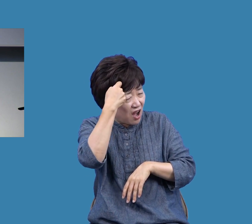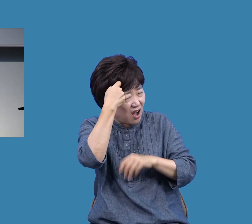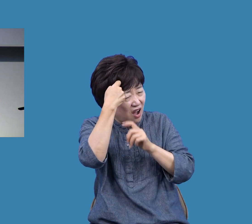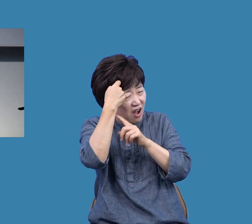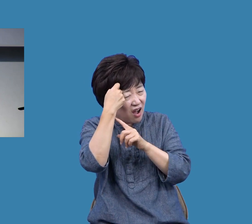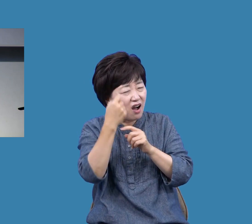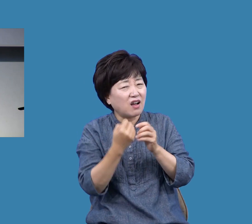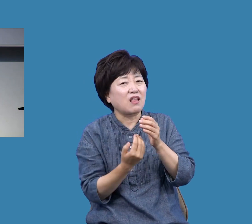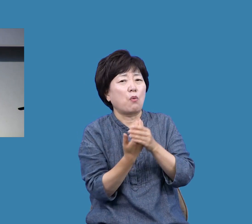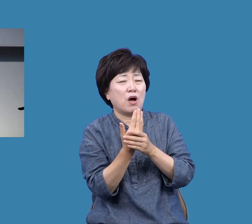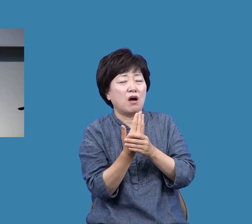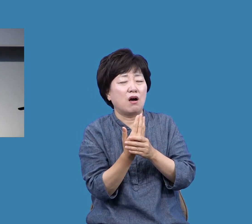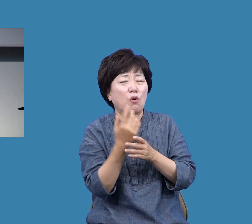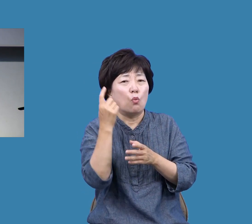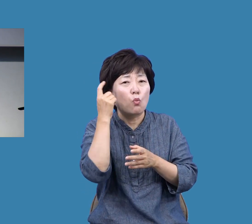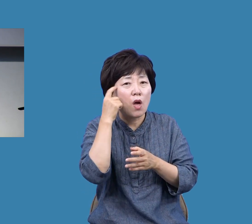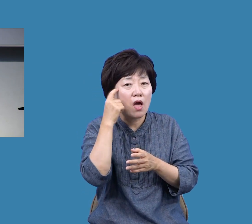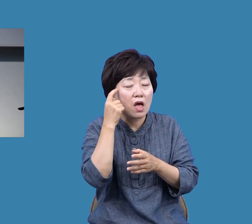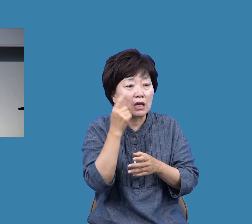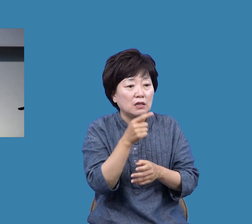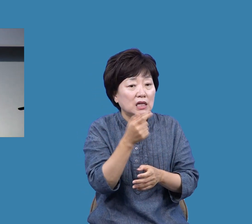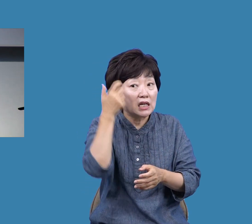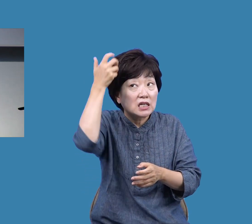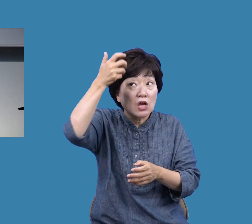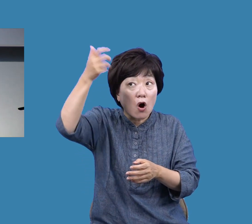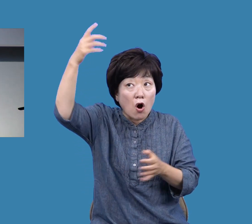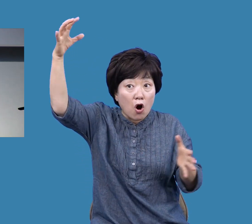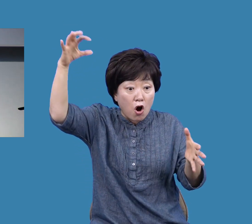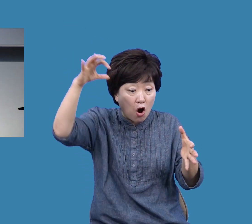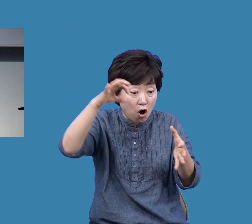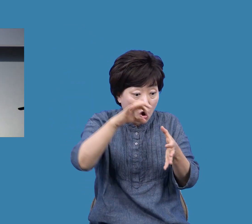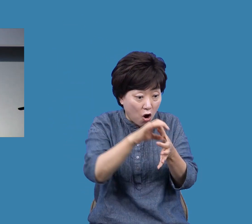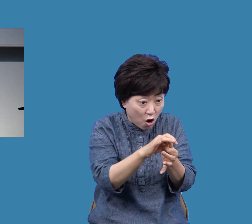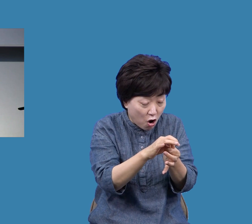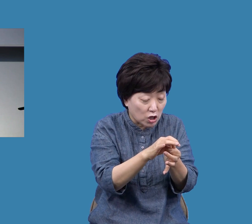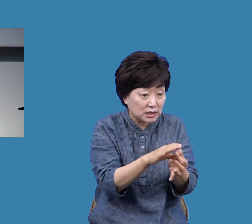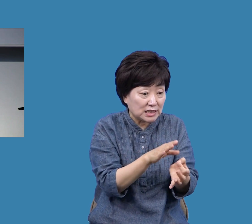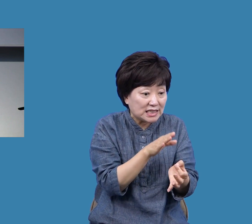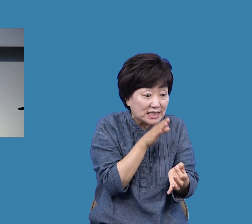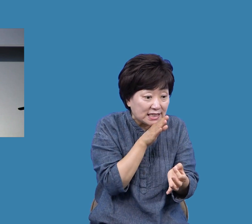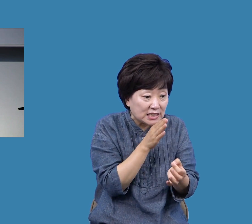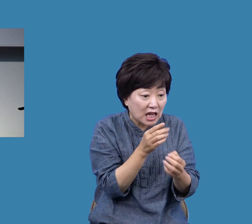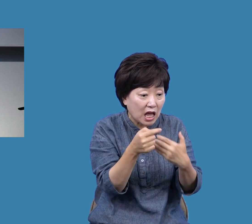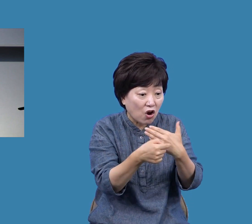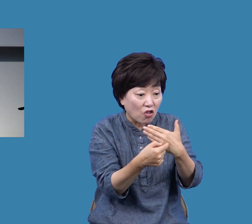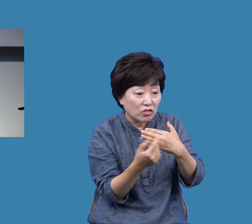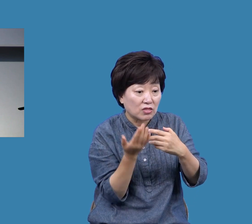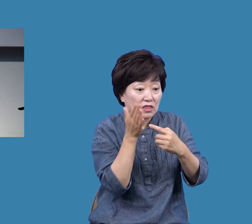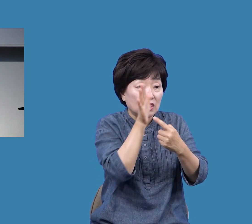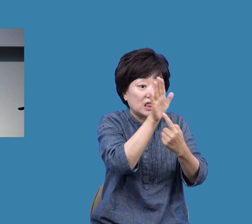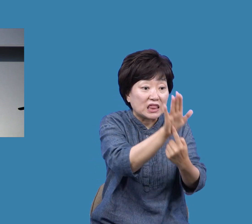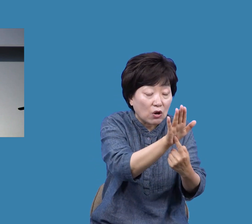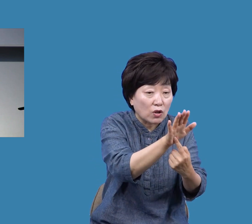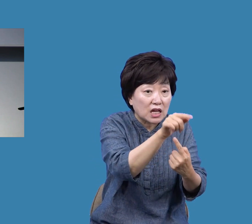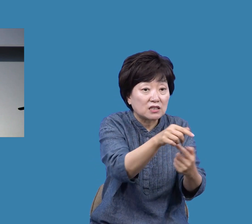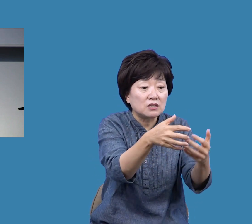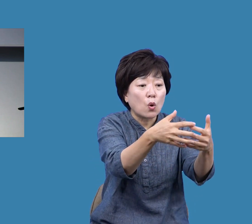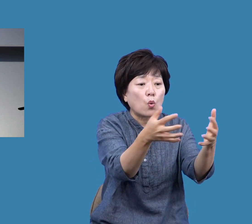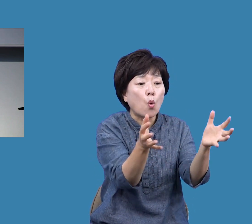영적인 실체가 계속 없는 거야. 그 영적인 실체는 몸을 세워가는 결국 영의 근본은